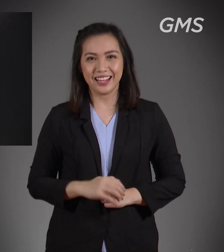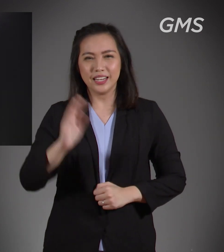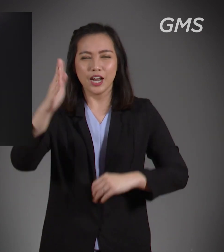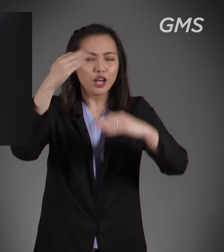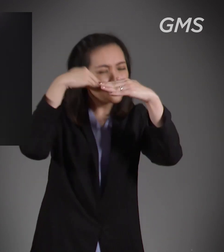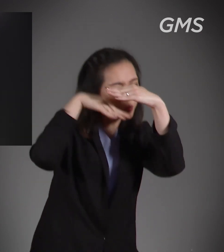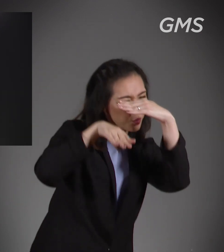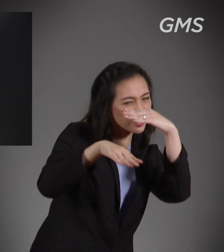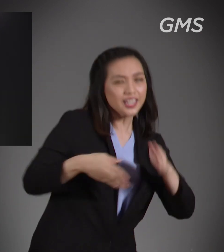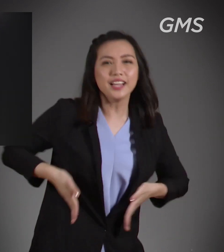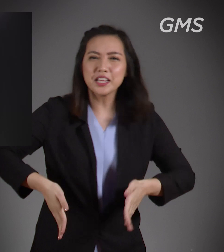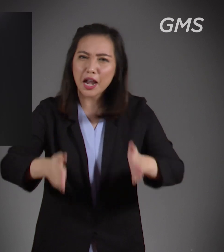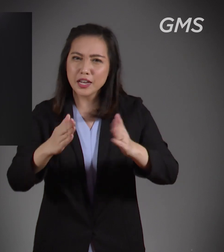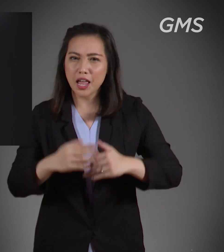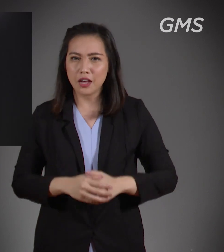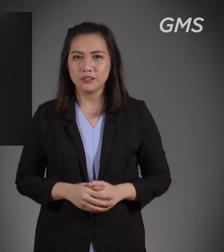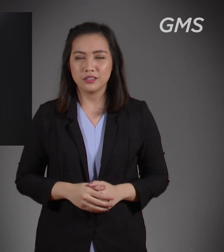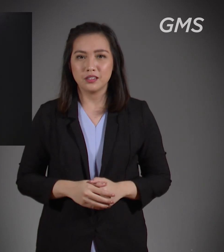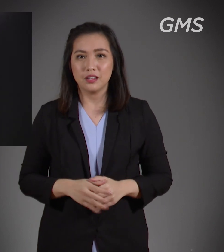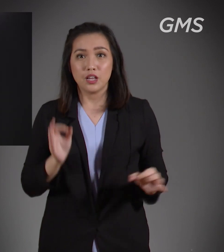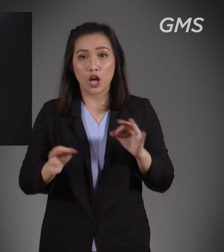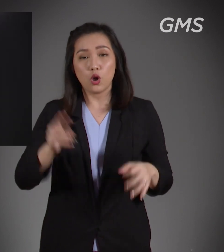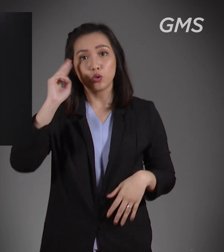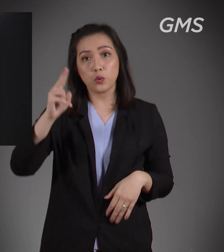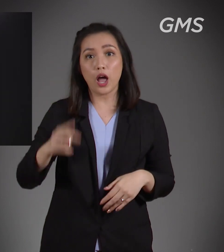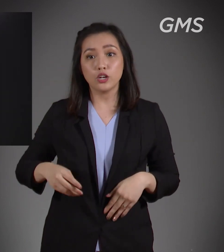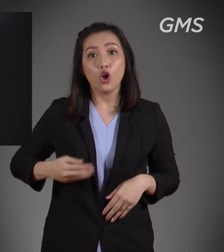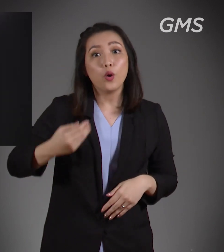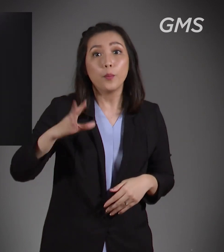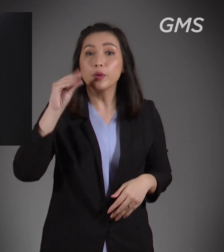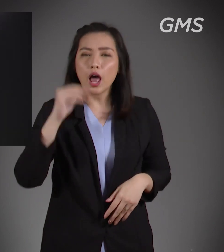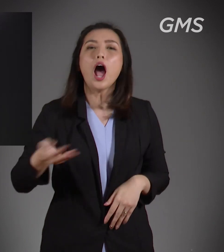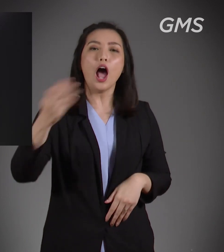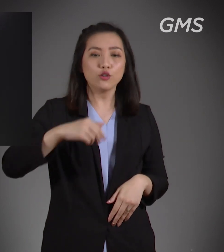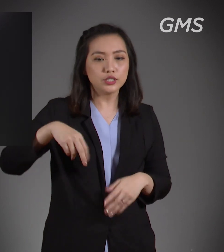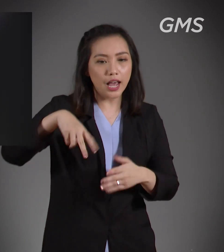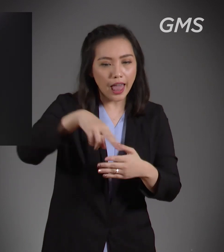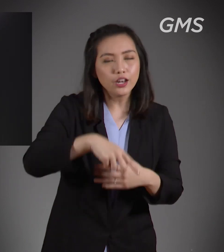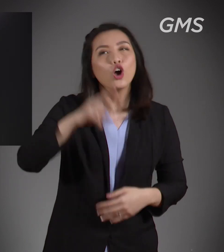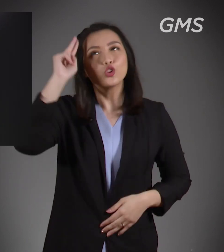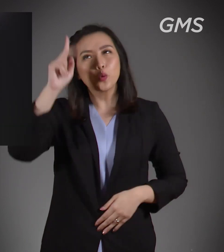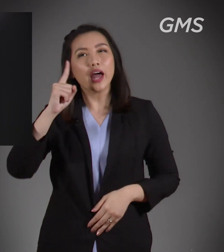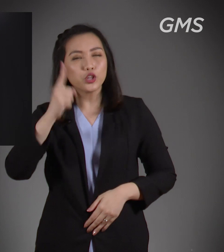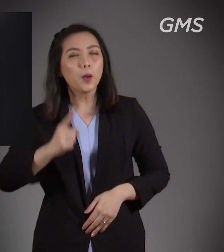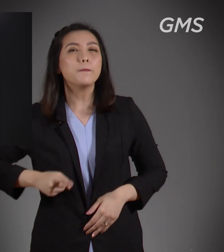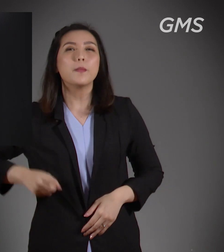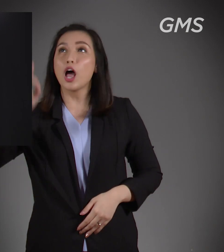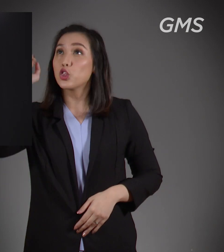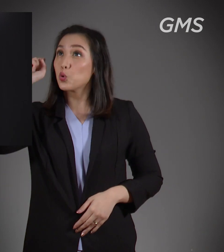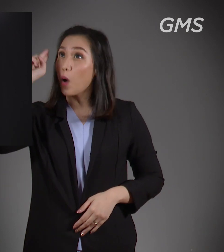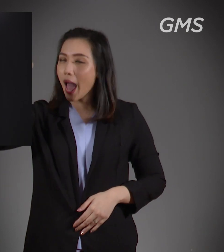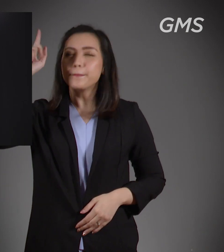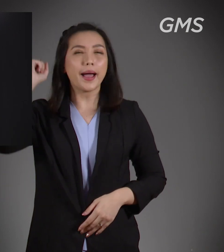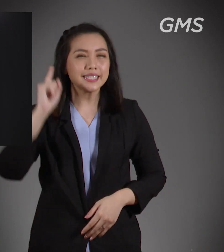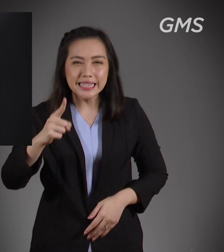jalannya. Tuhan gak pernah suruh kita naik, lalu simpan tangganya. Allah kita itu adil. Tetapi Tuhan berkata, orang